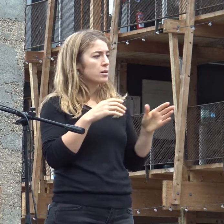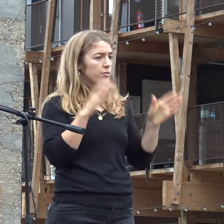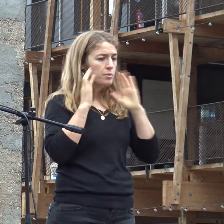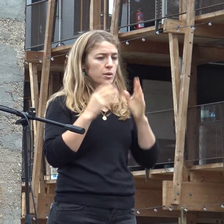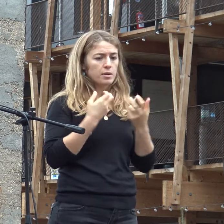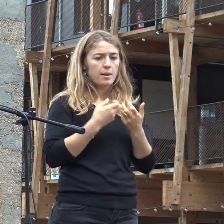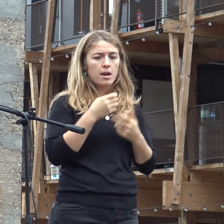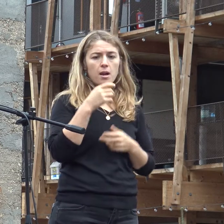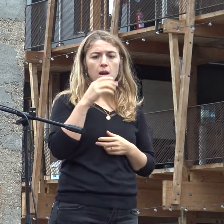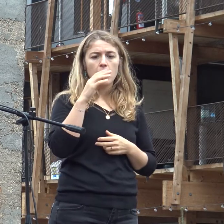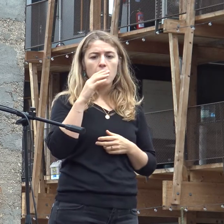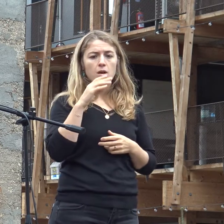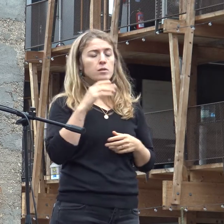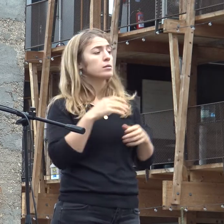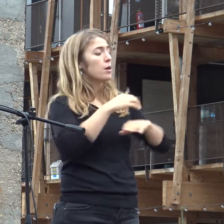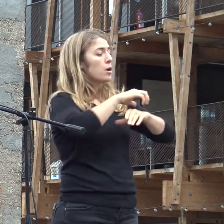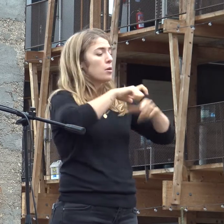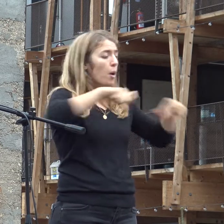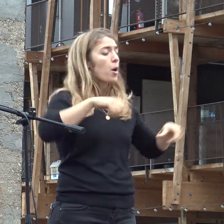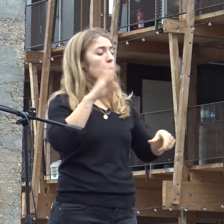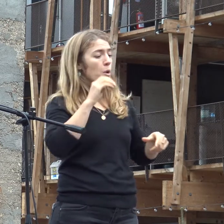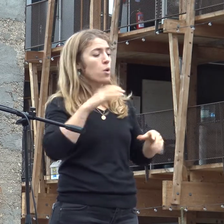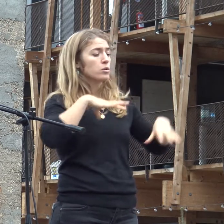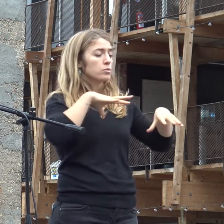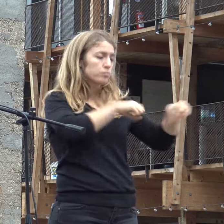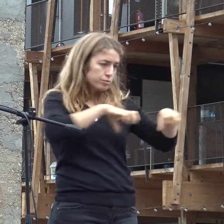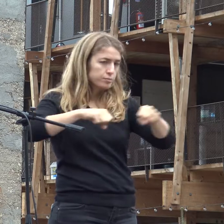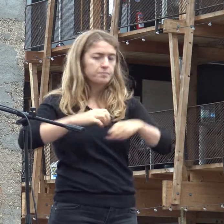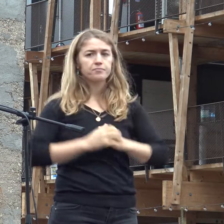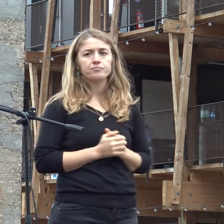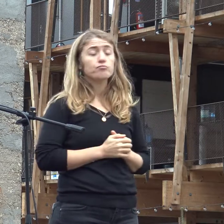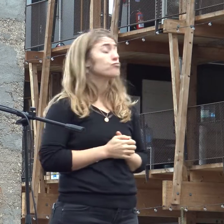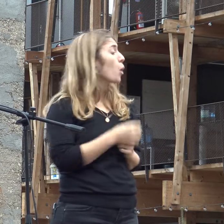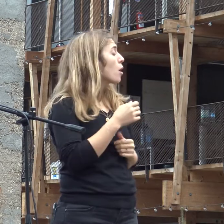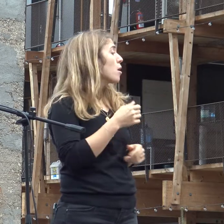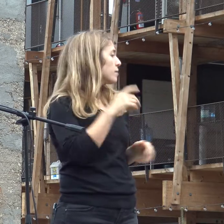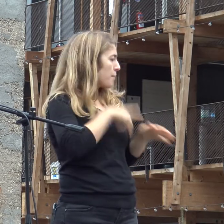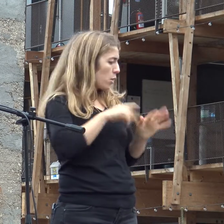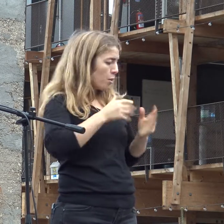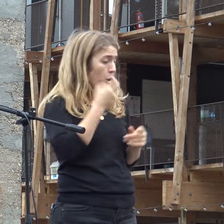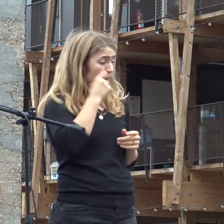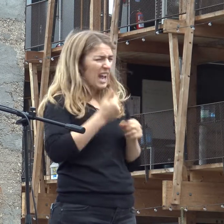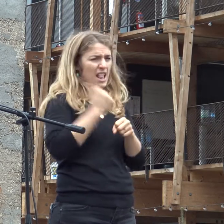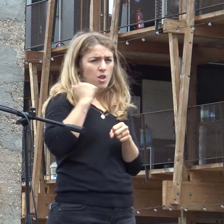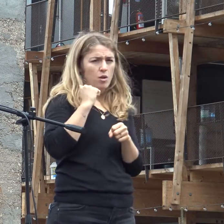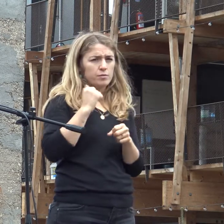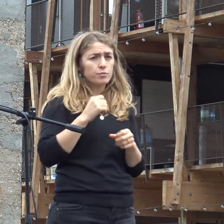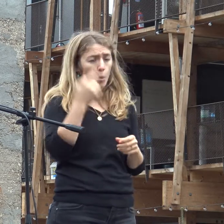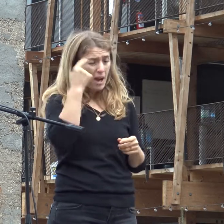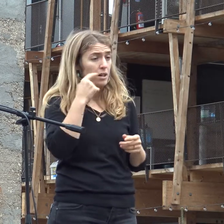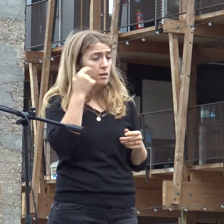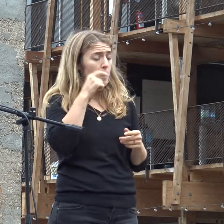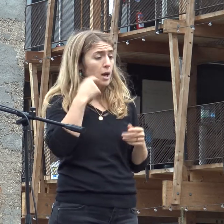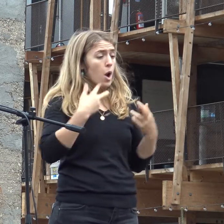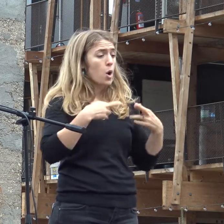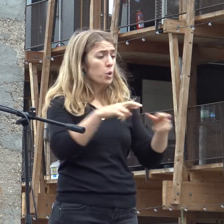Squad, donc l'escouade des gants bleus en français. Il est parti d'un constat fait depuis plus d'un an. Il y a beaucoup trop de déchets par terre. Il y en a